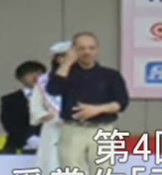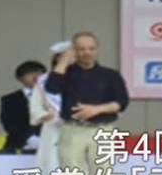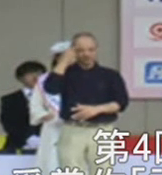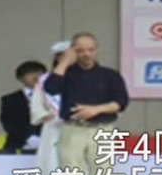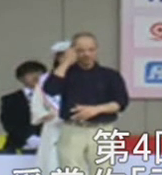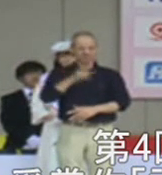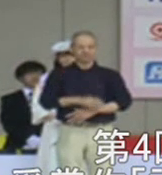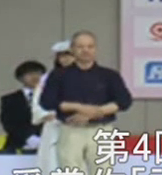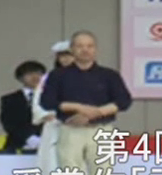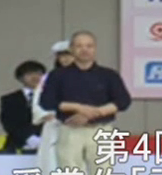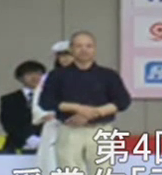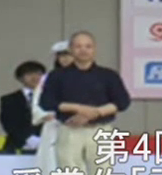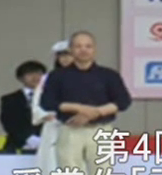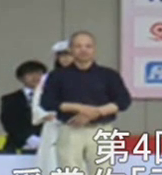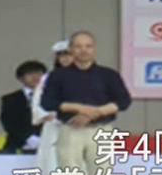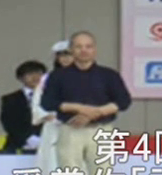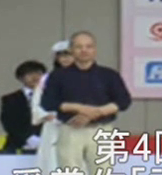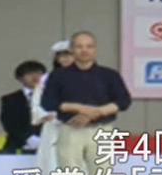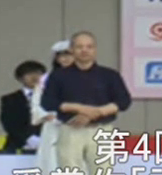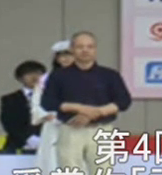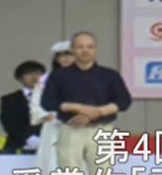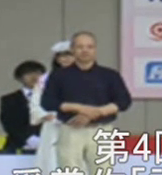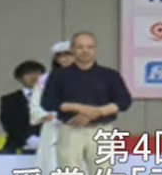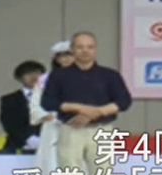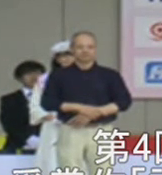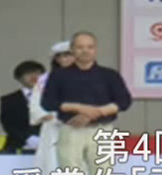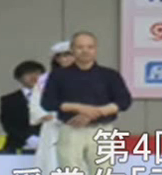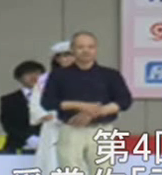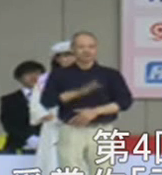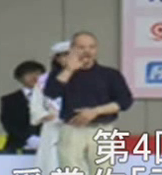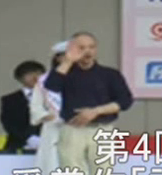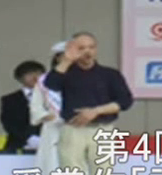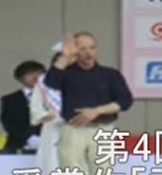ながらそういうお手伝いをできたらいいなと思います。今後も、